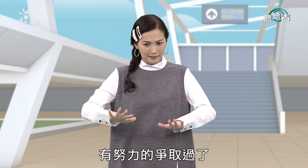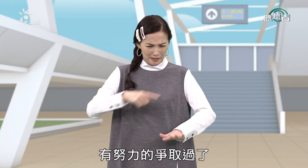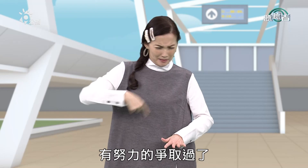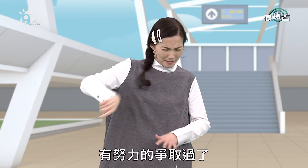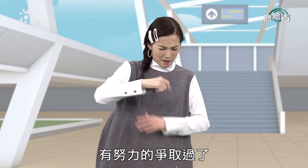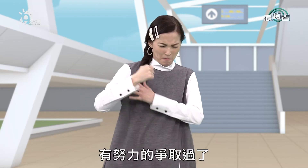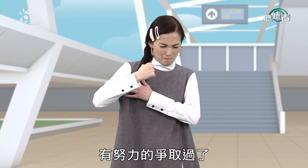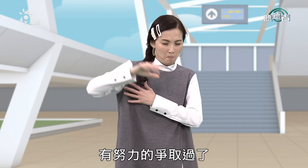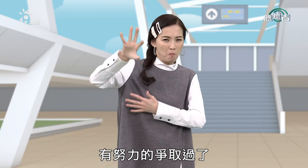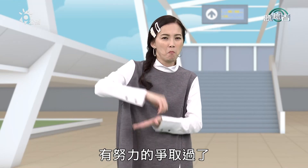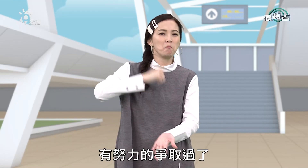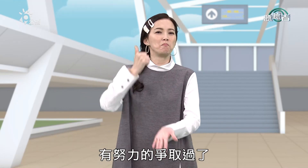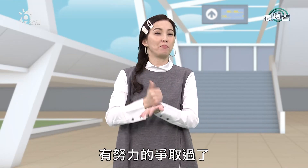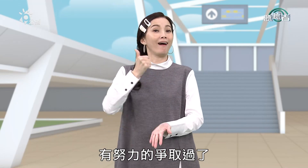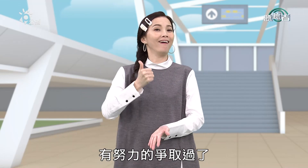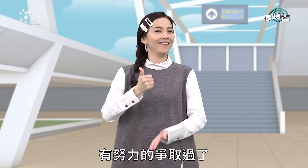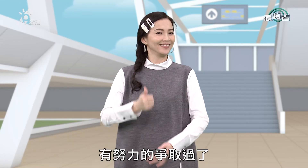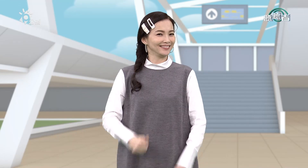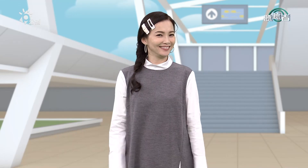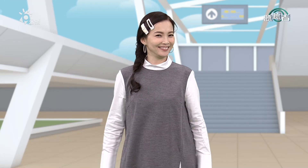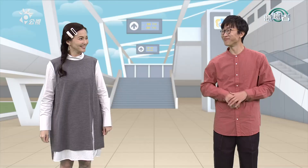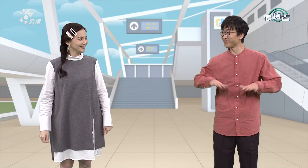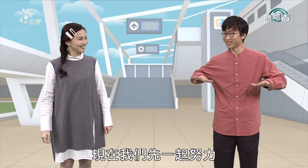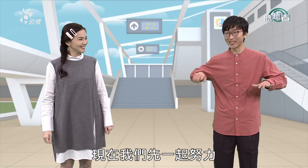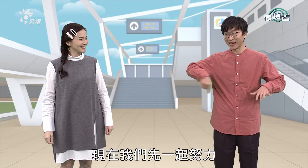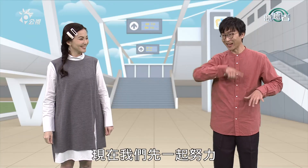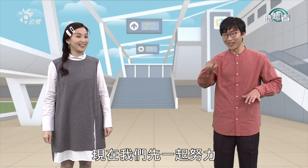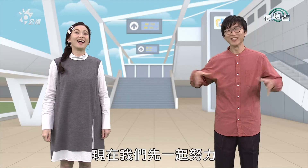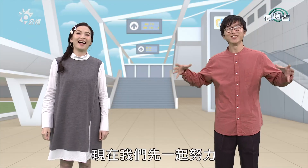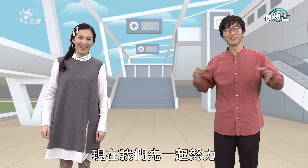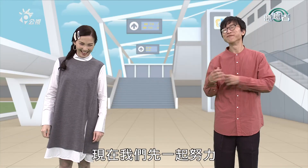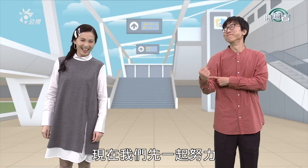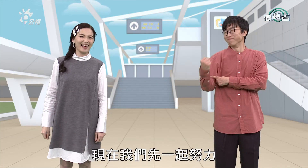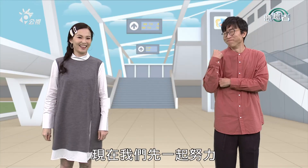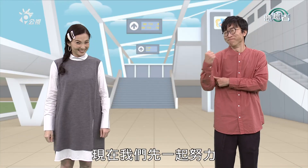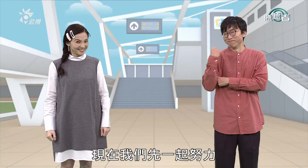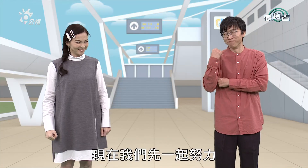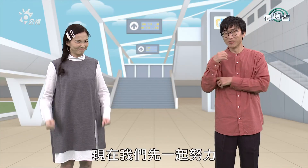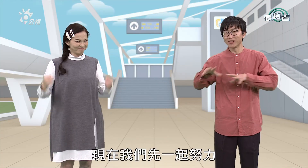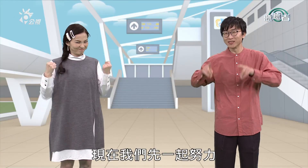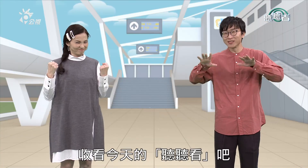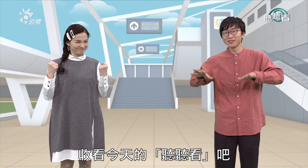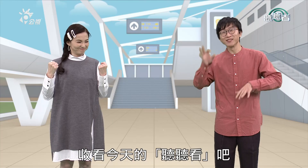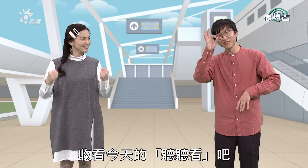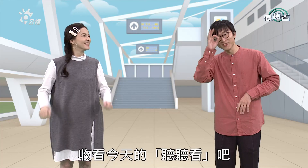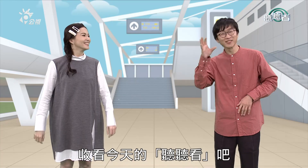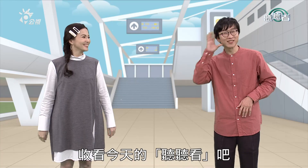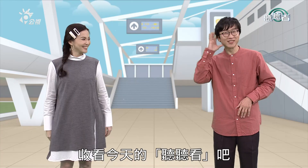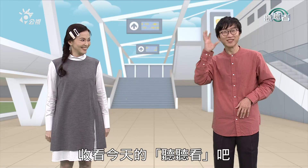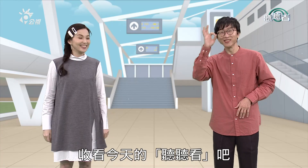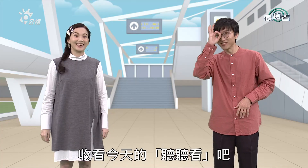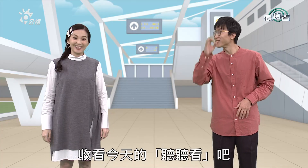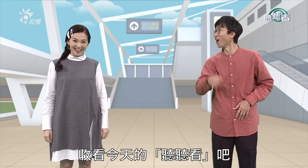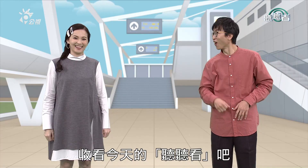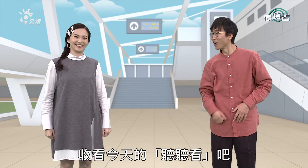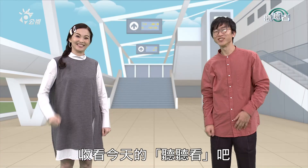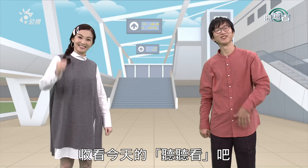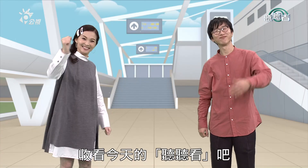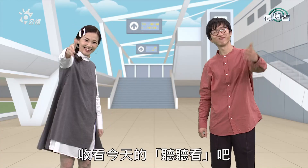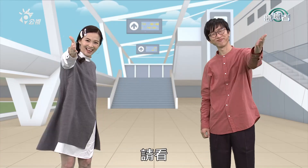努力的争取过了。 现在我们先一起努力，收看今天的听听看吧。